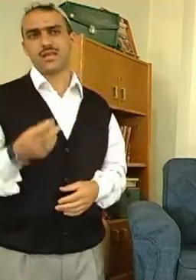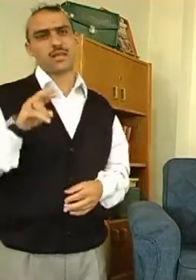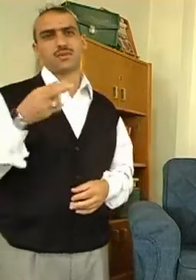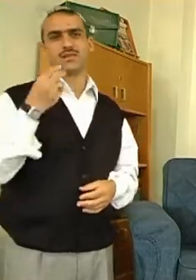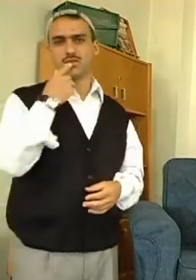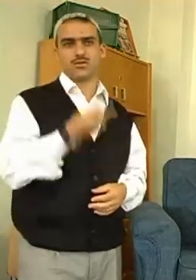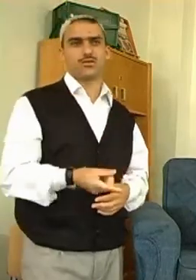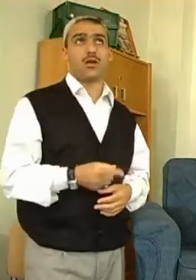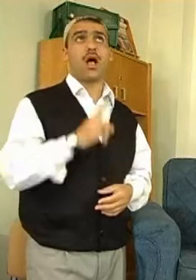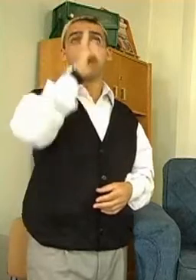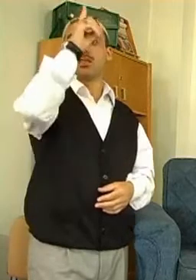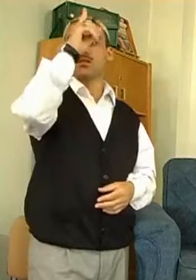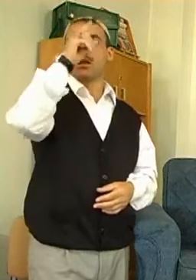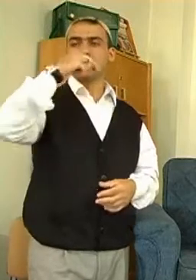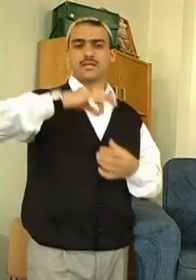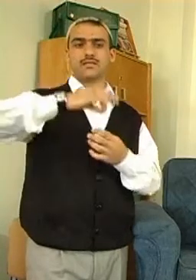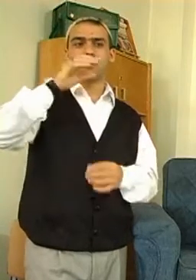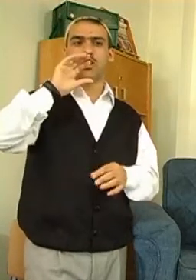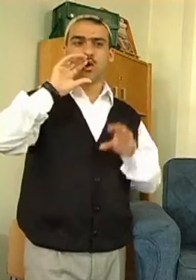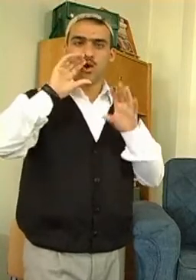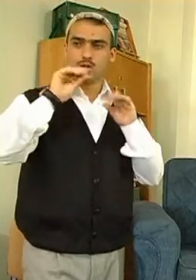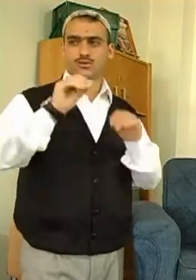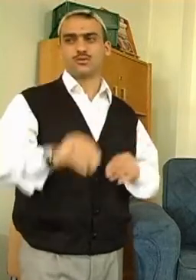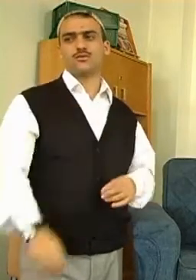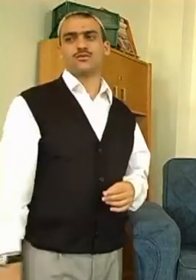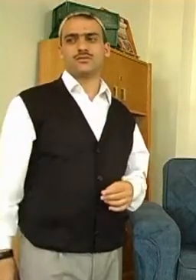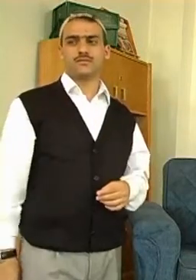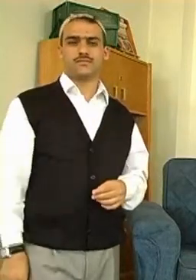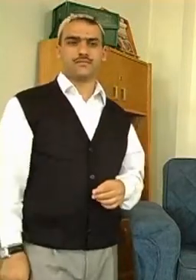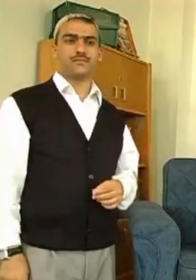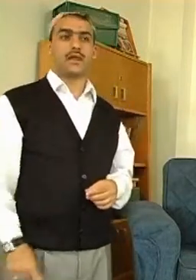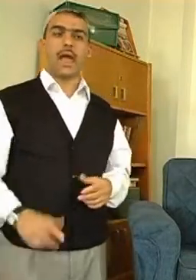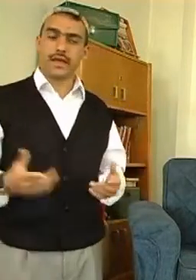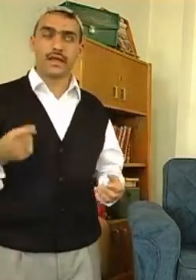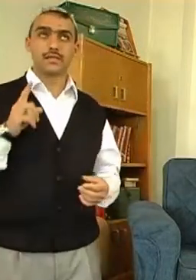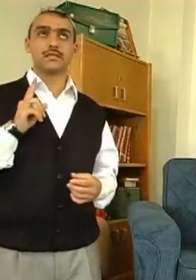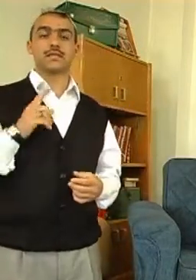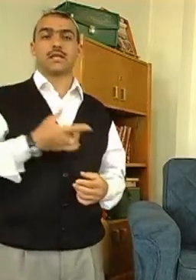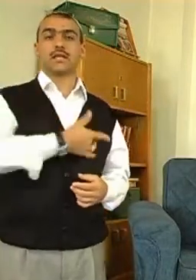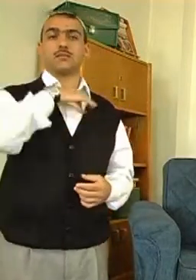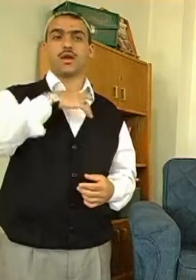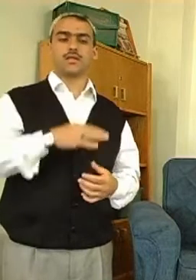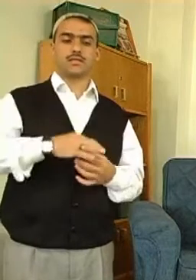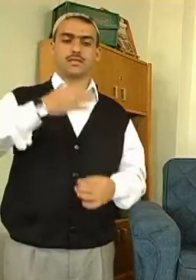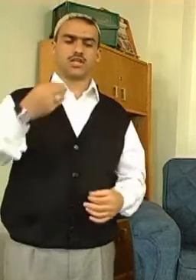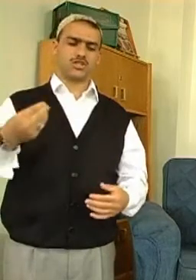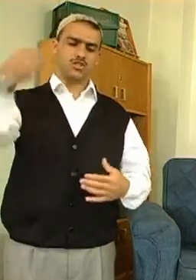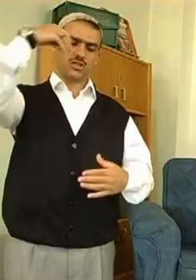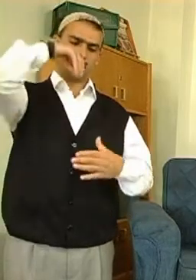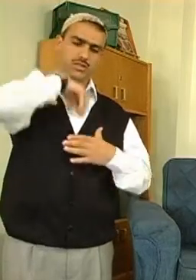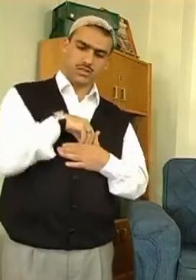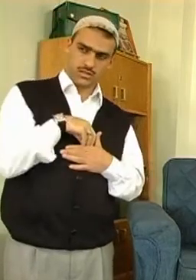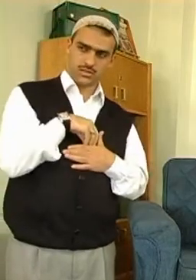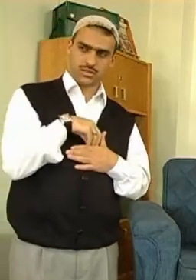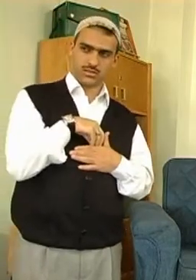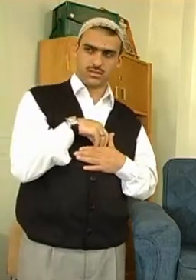küfür insanın içine girse, o vakit bütün o manidar nukuşu esma-i